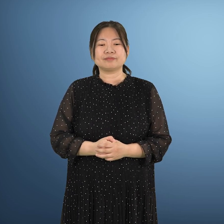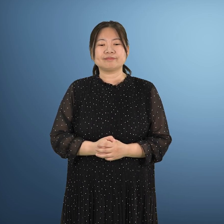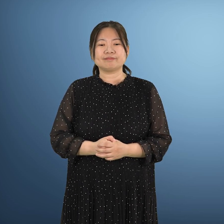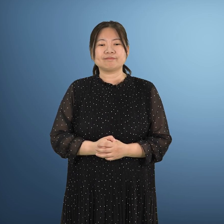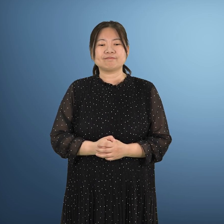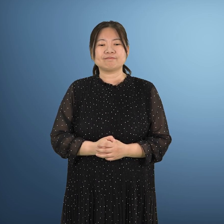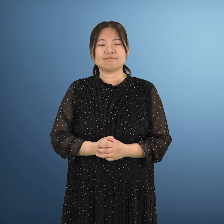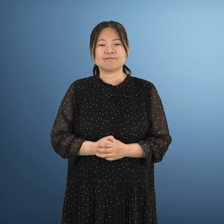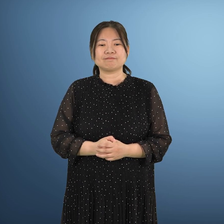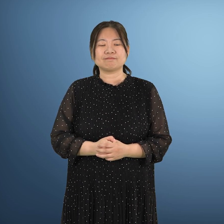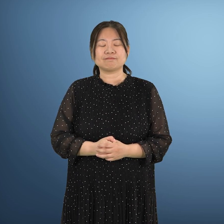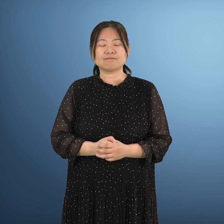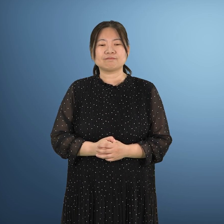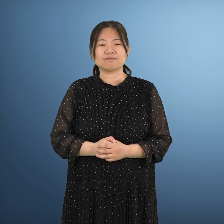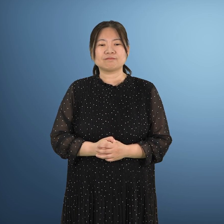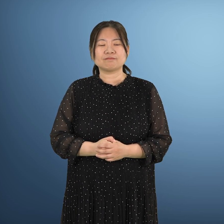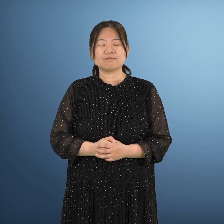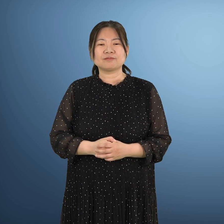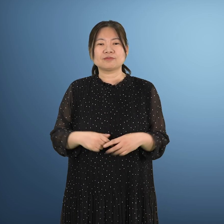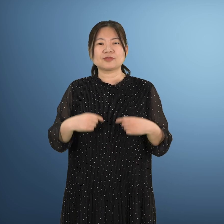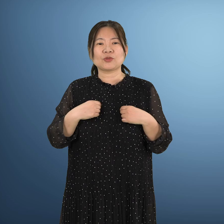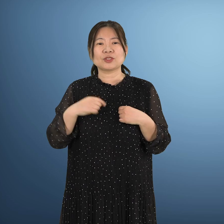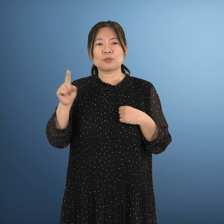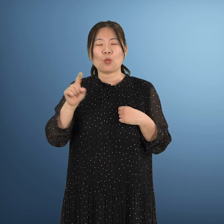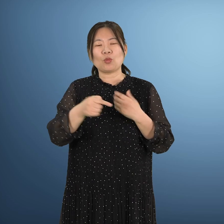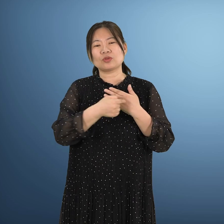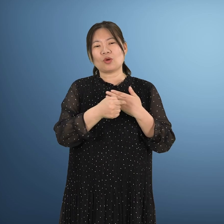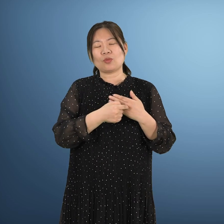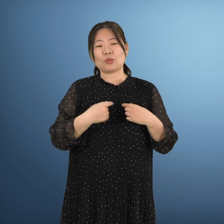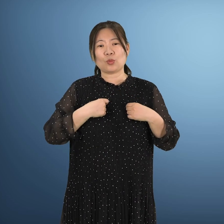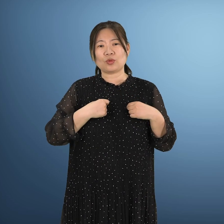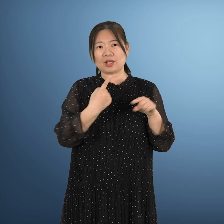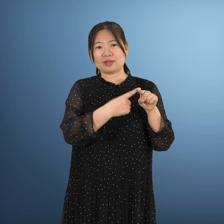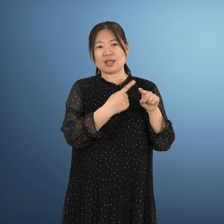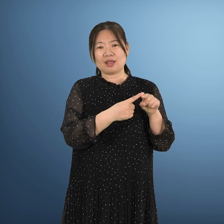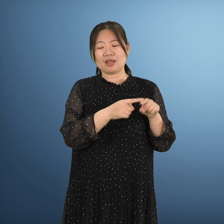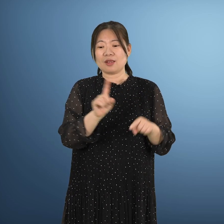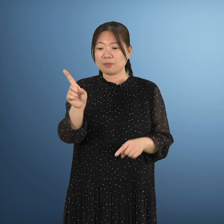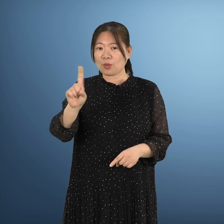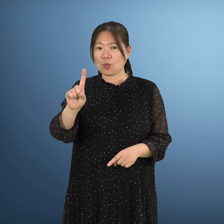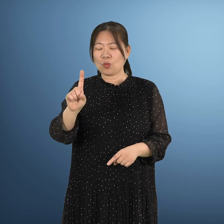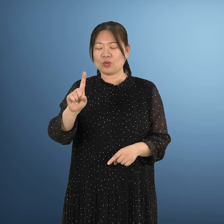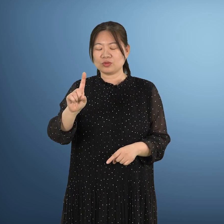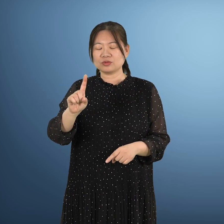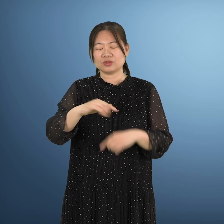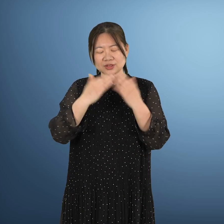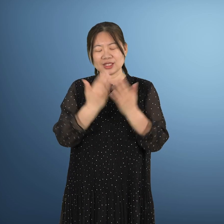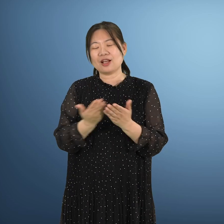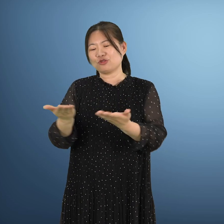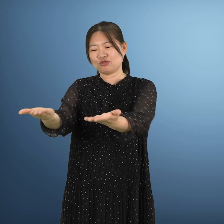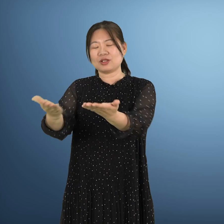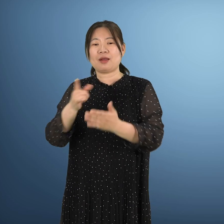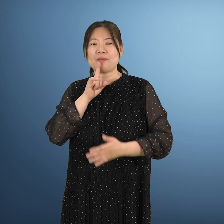상징성을 담고 있는 옷이 겉옷이에요. 근데 그것마저도 내어주라 그 말이에요.